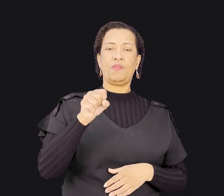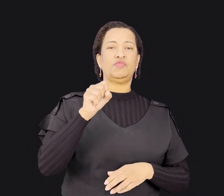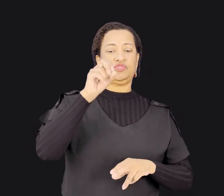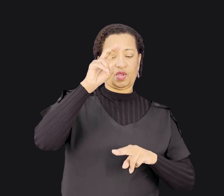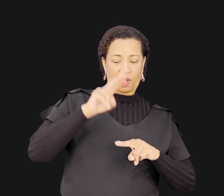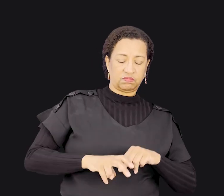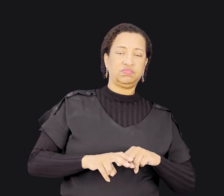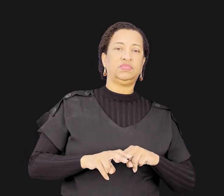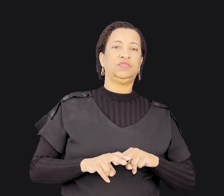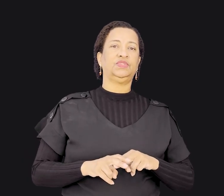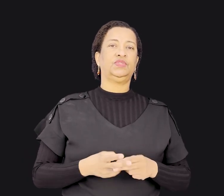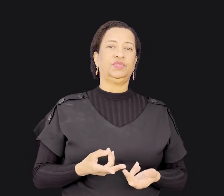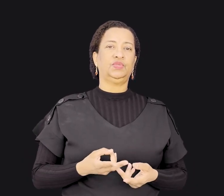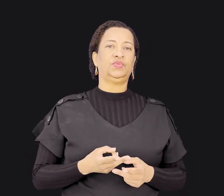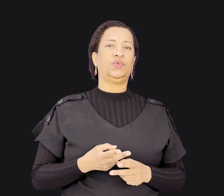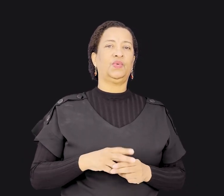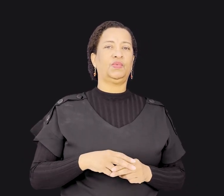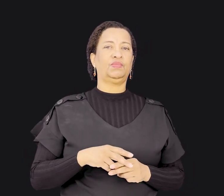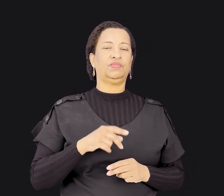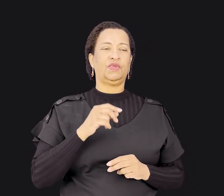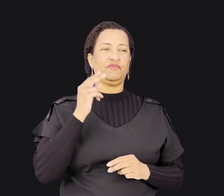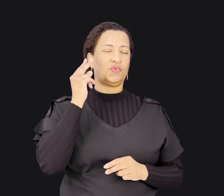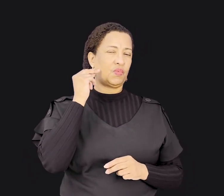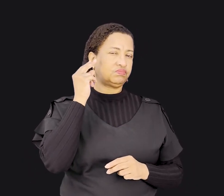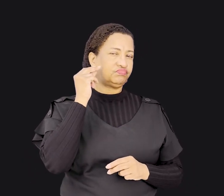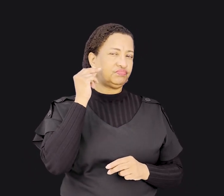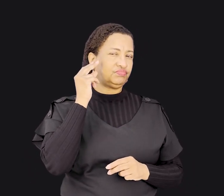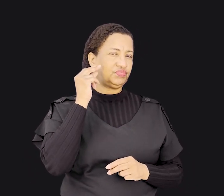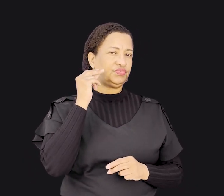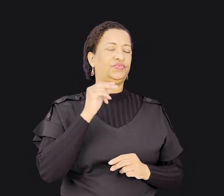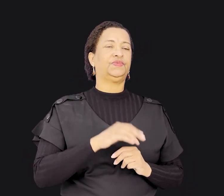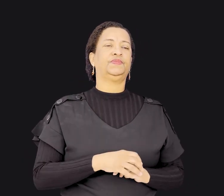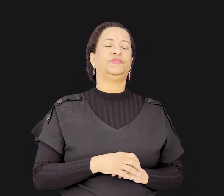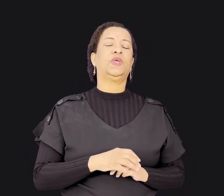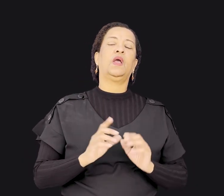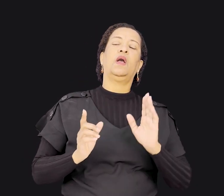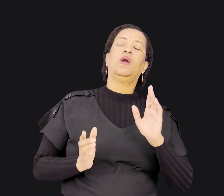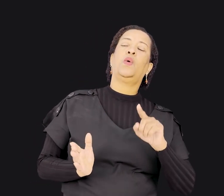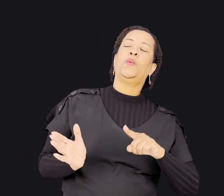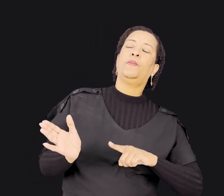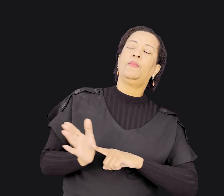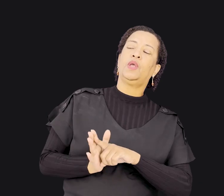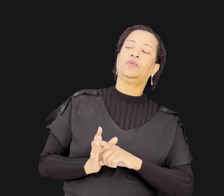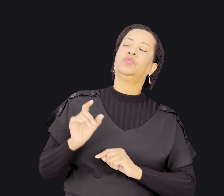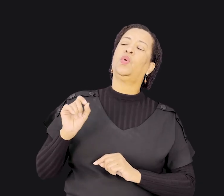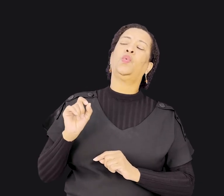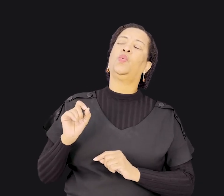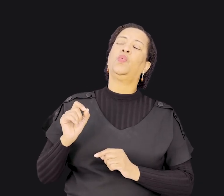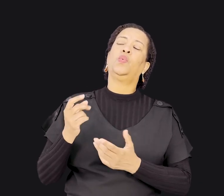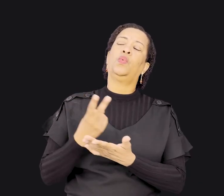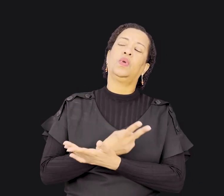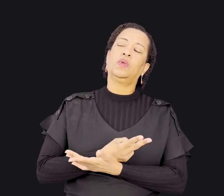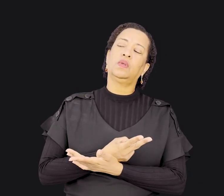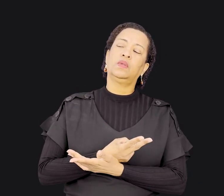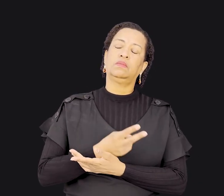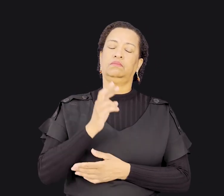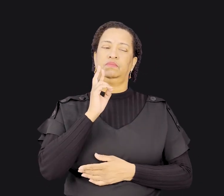caiu sentada e ficou cochichando bem baixinho. Aí eu perguntei: o que foi? E ela